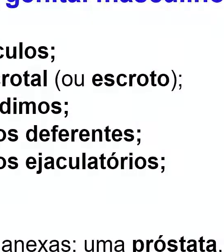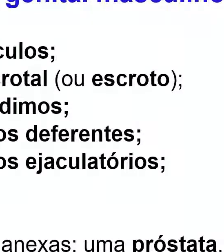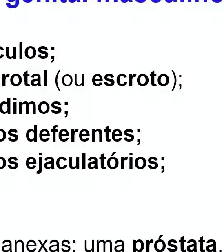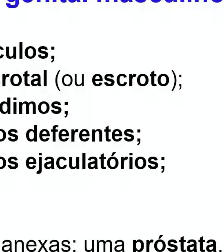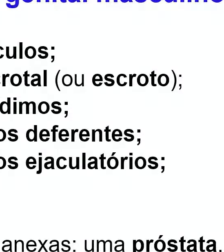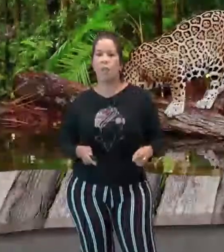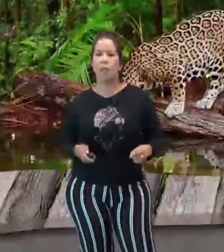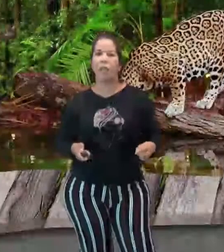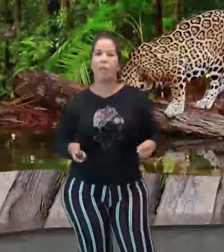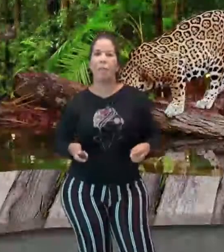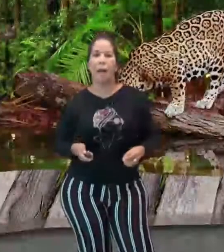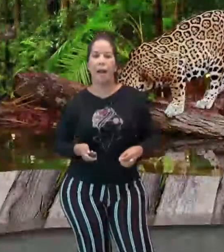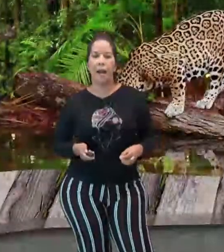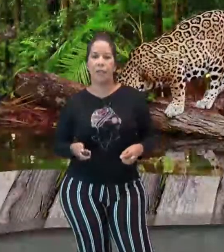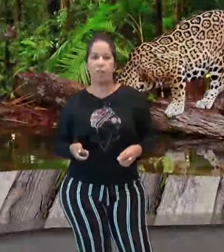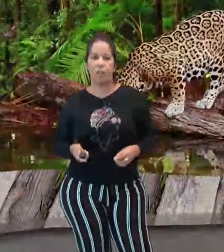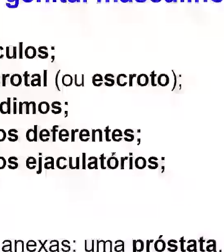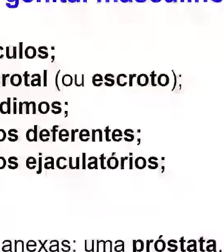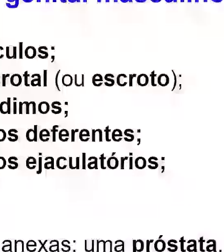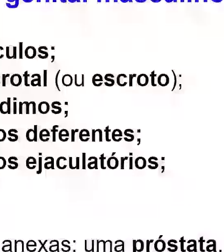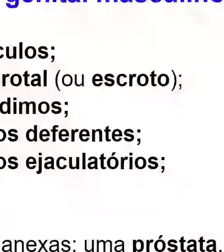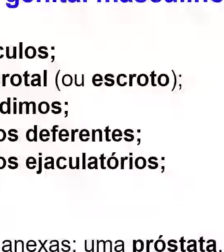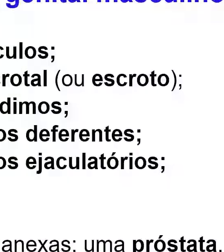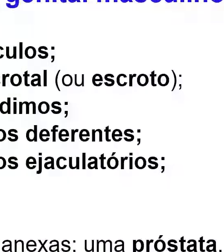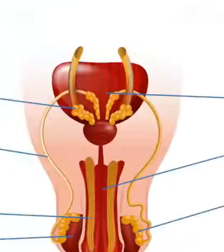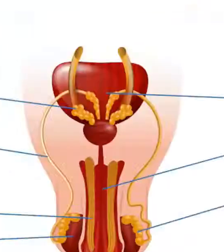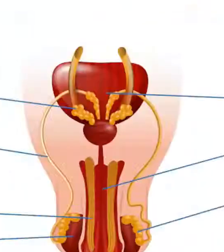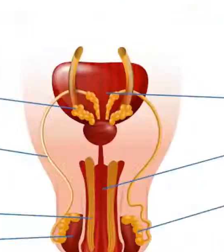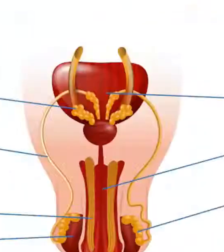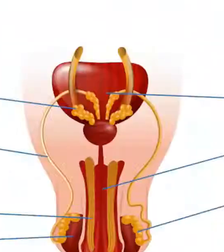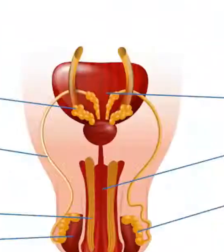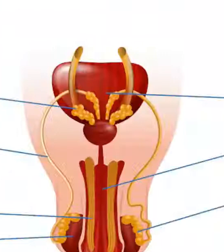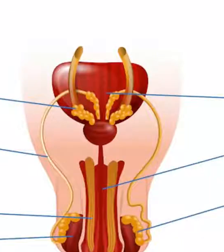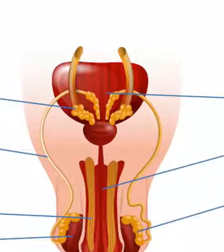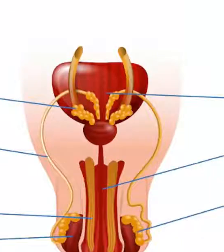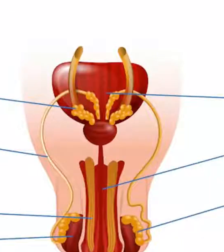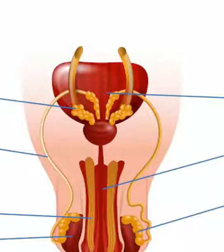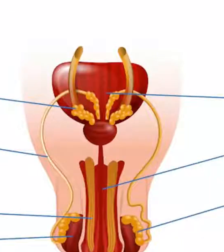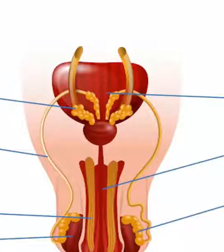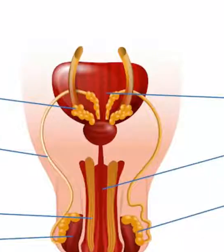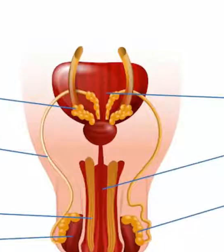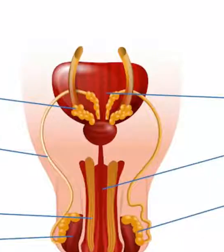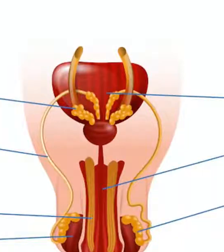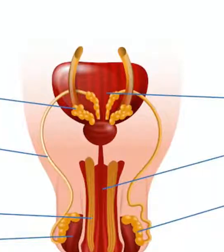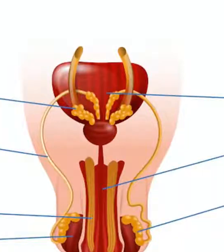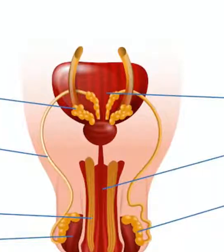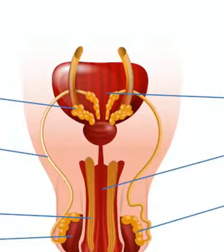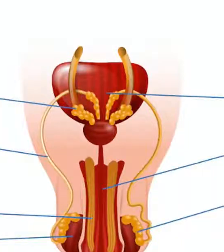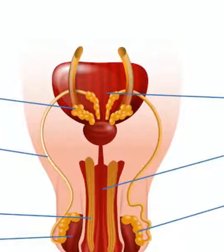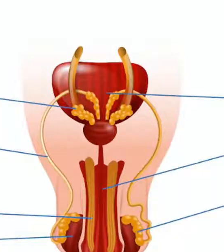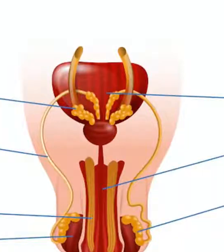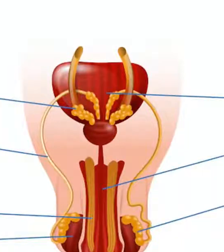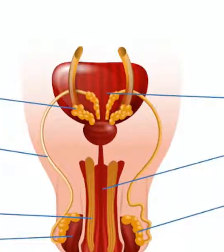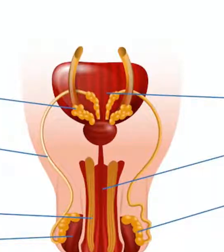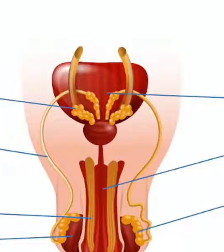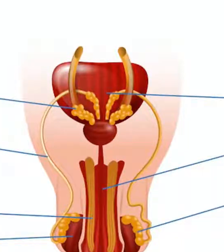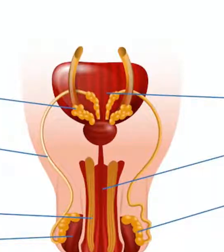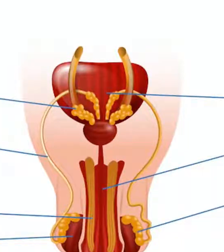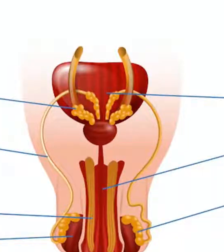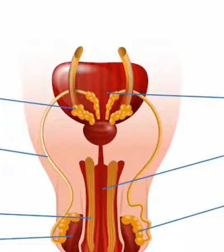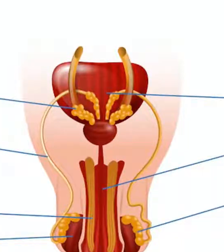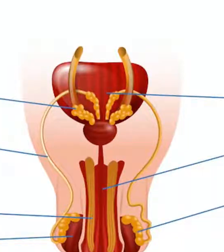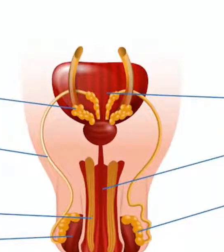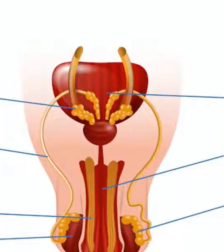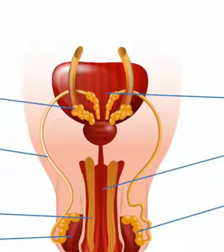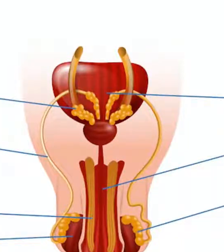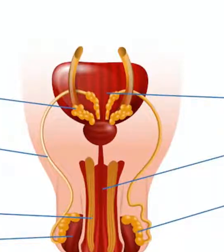bulbo-uretrais. Vamos dar uma olhada agora na imagem para a gente ver e fixar um pouquinho essa questão aqui, tá? Então, deixa eu aqui para mais